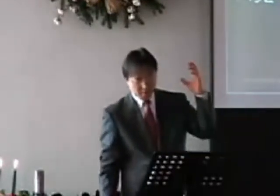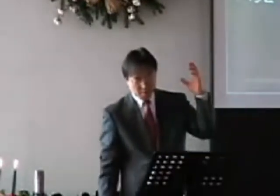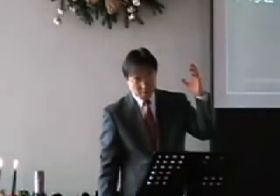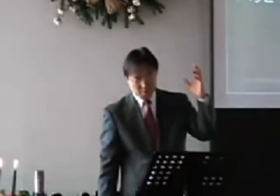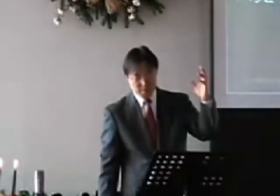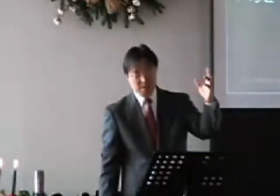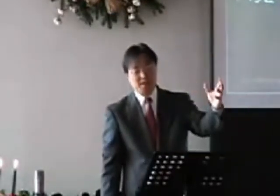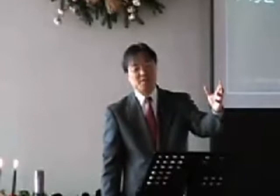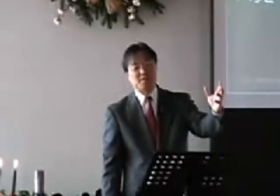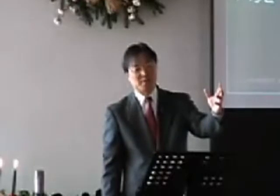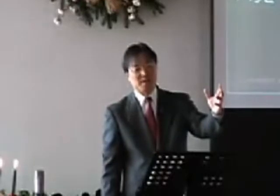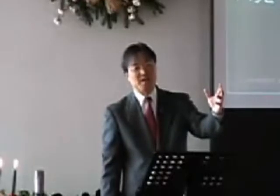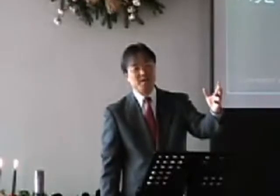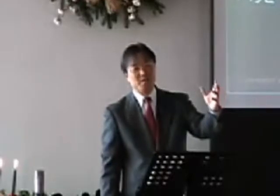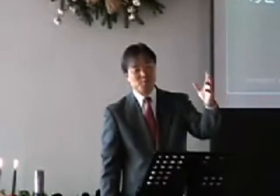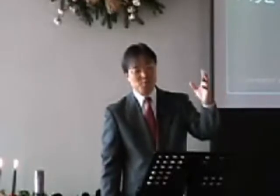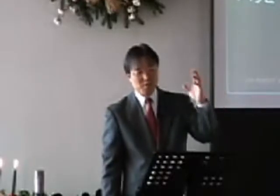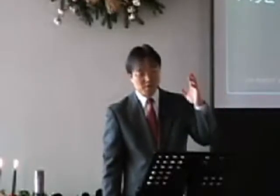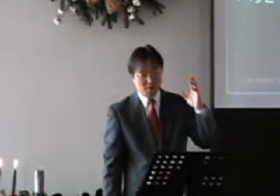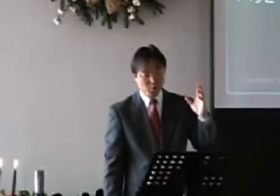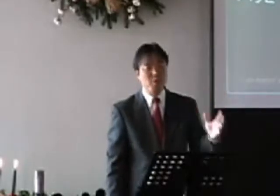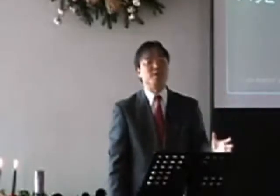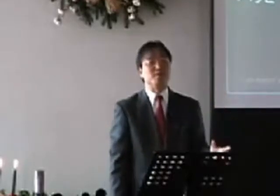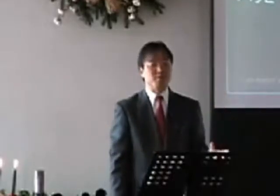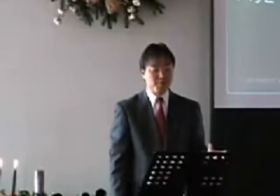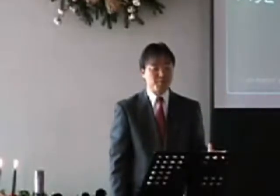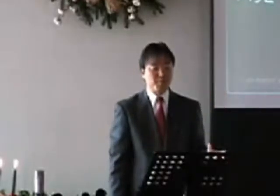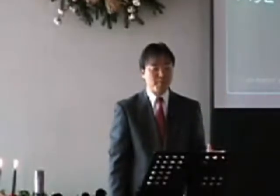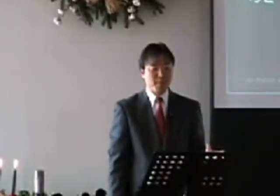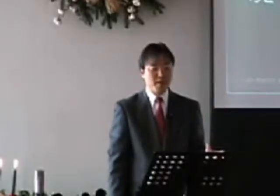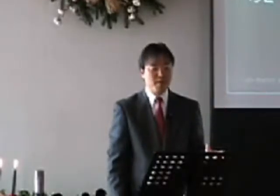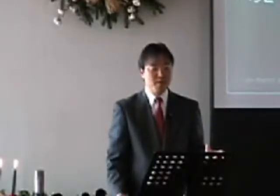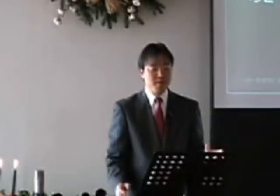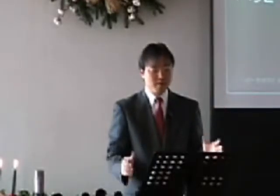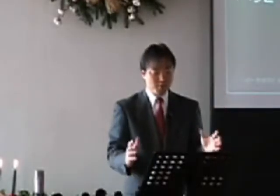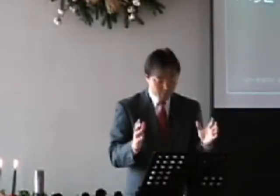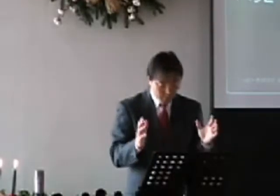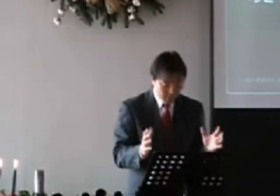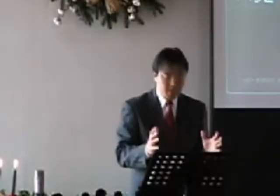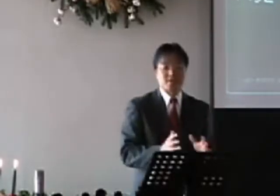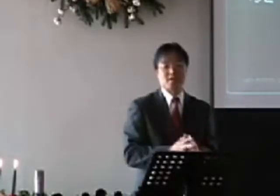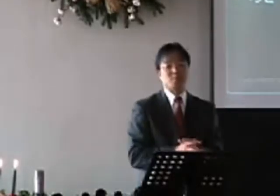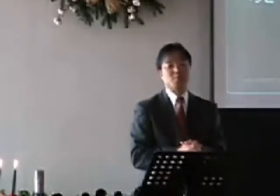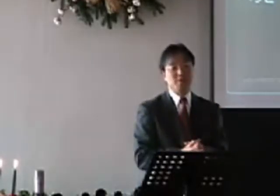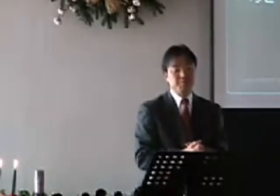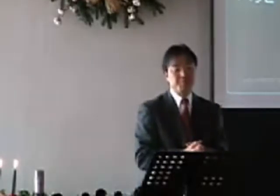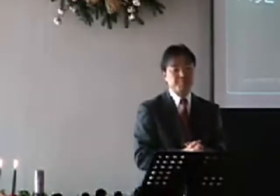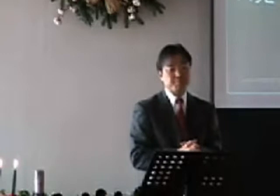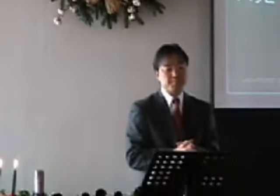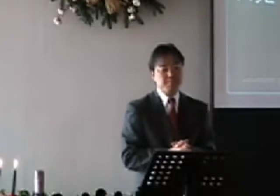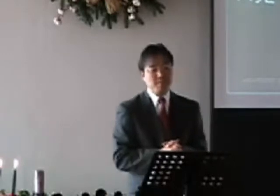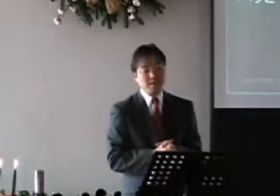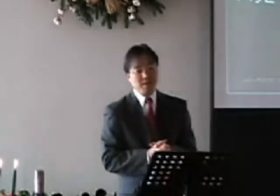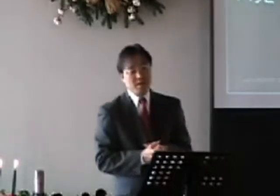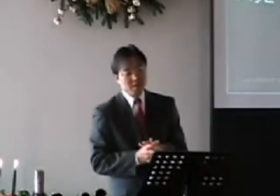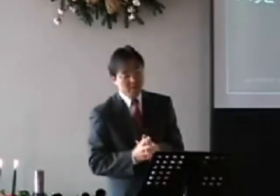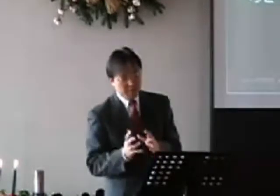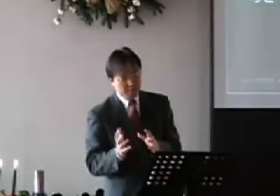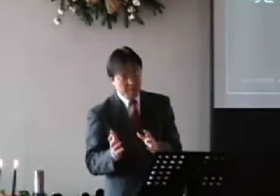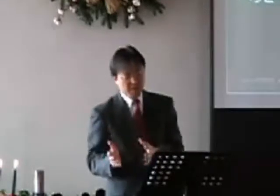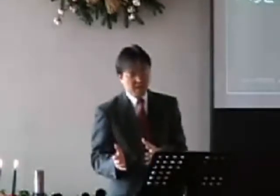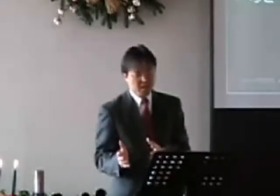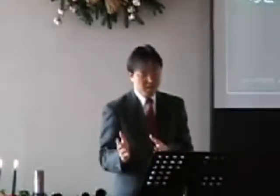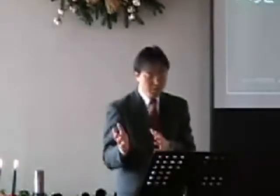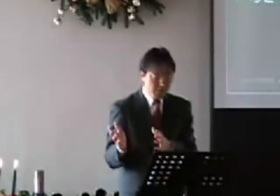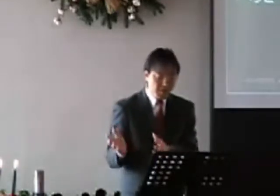にそんな状態だった時に、だからその後どうしてかどうなったか覚えてないけれども、私は最初にそのおじいちゃんに会ったので、